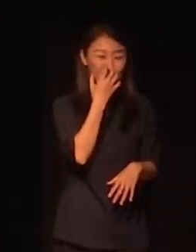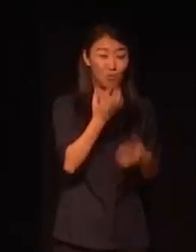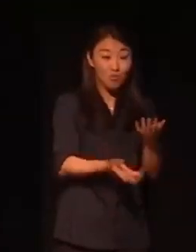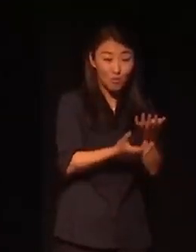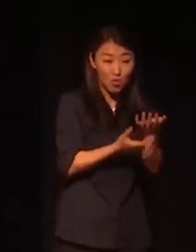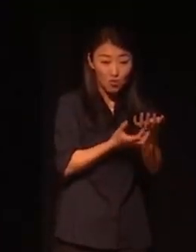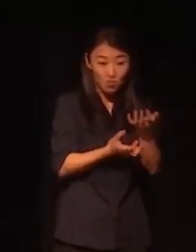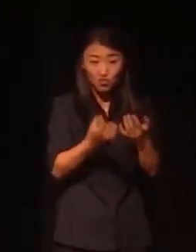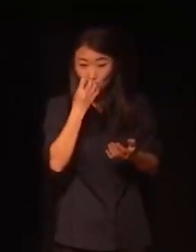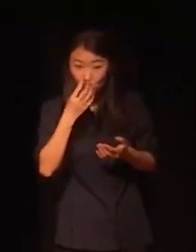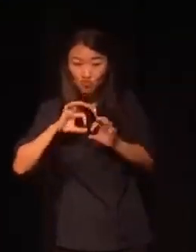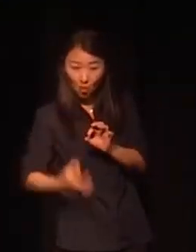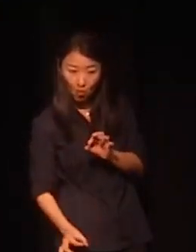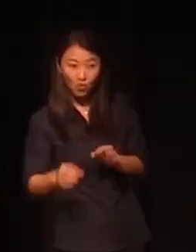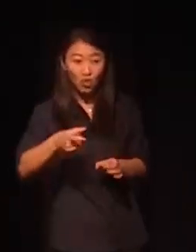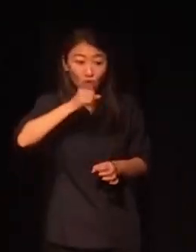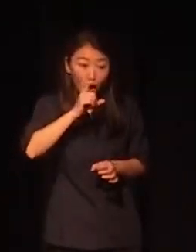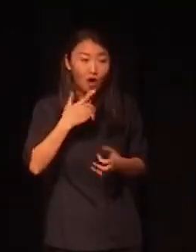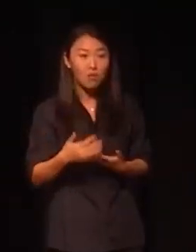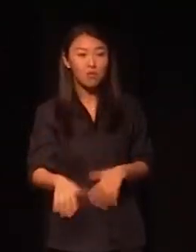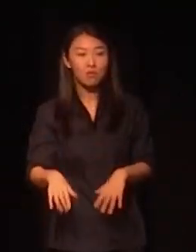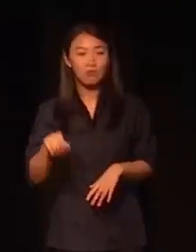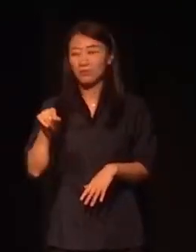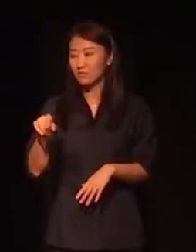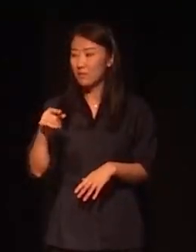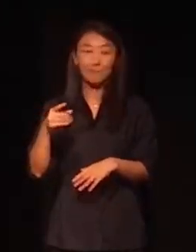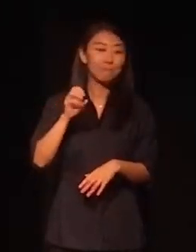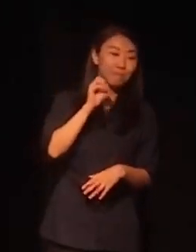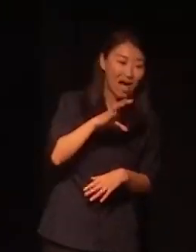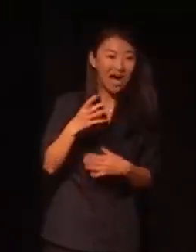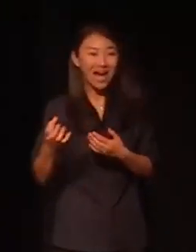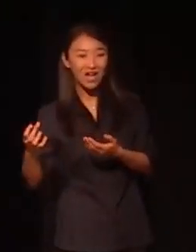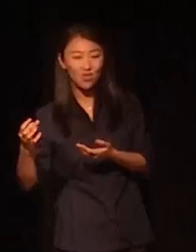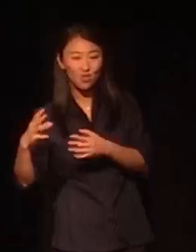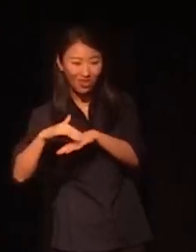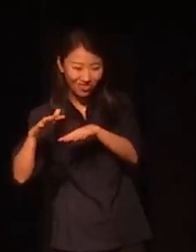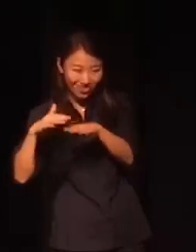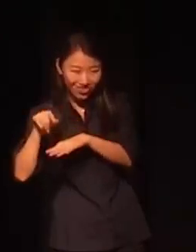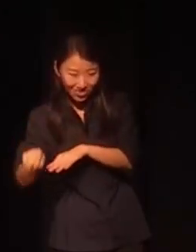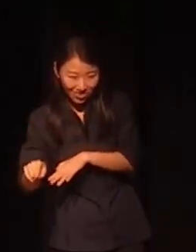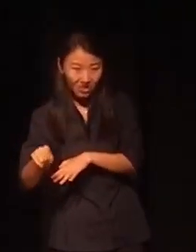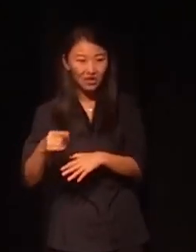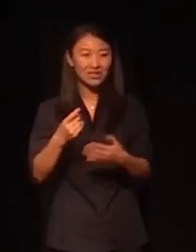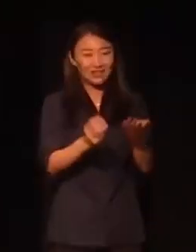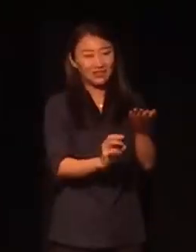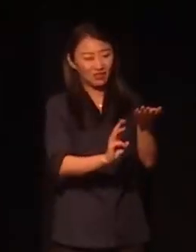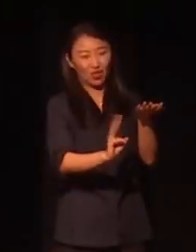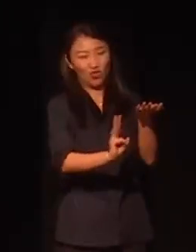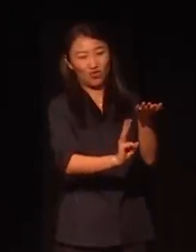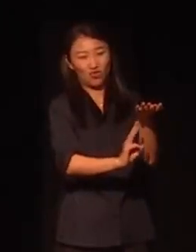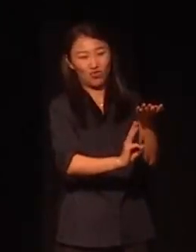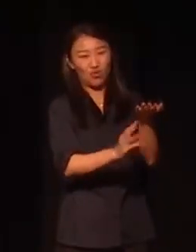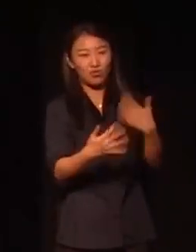汤, or use 白云, which means white boil, say 白云凤爪, meaning white boiled chicken